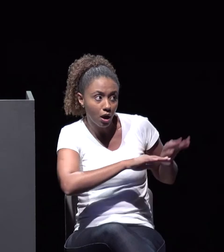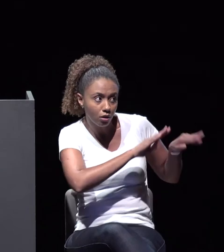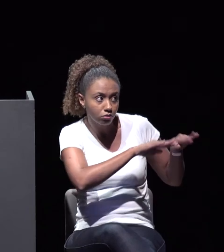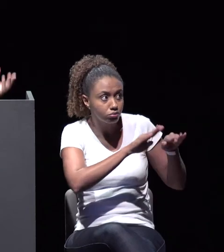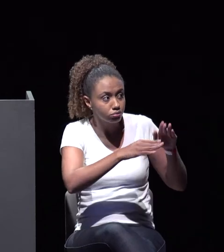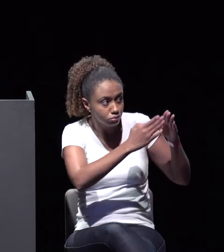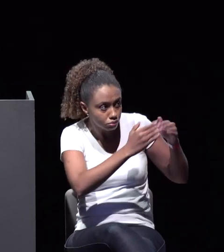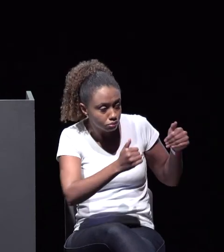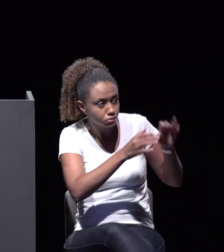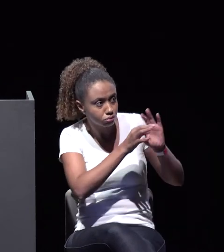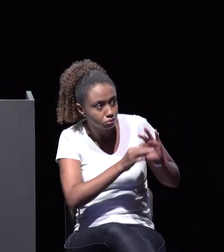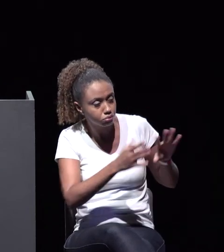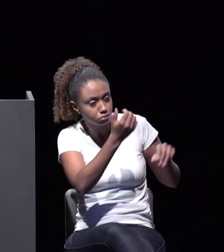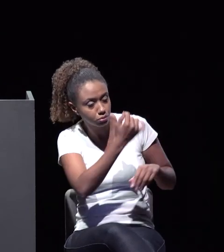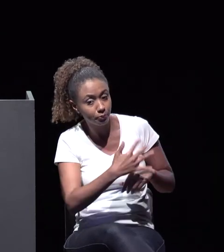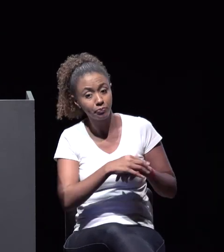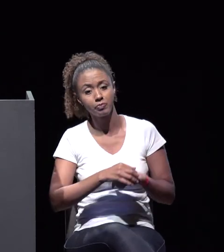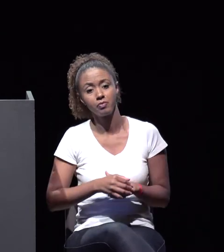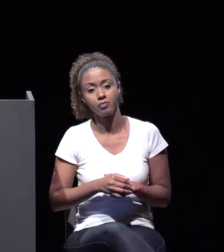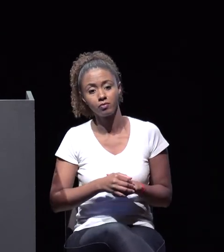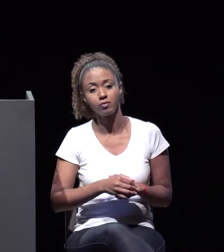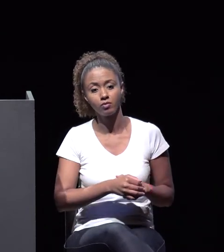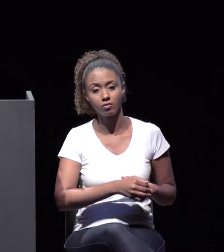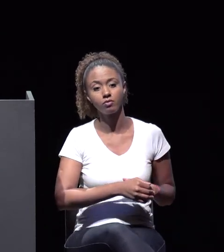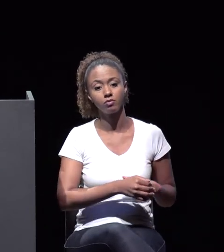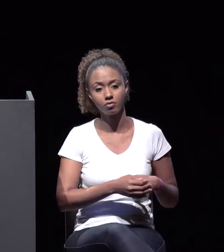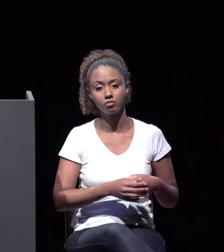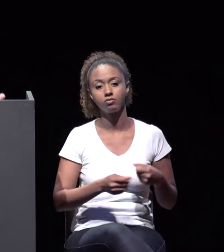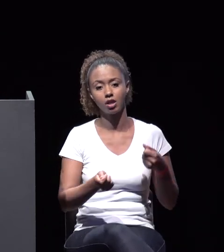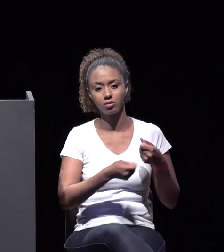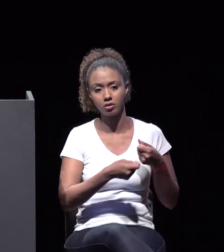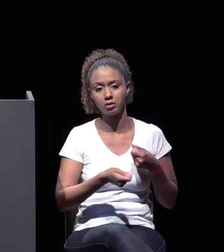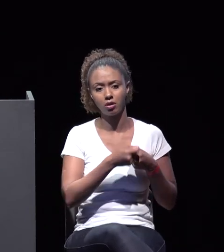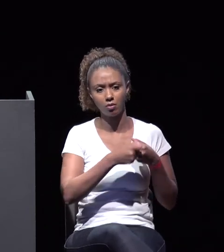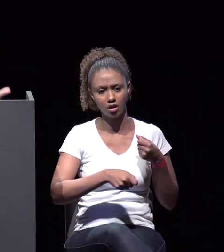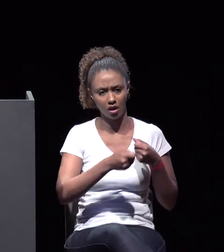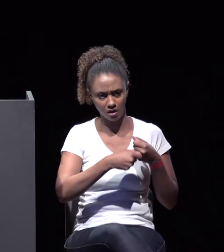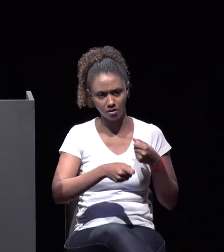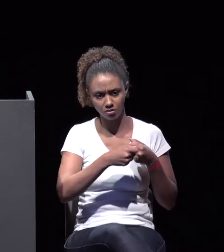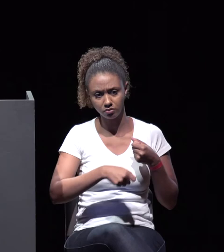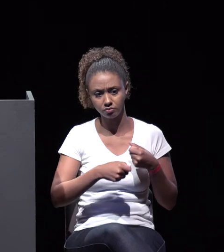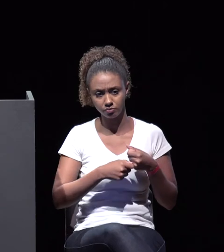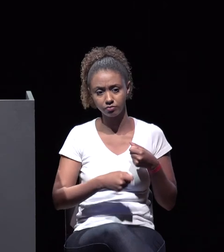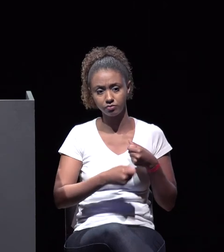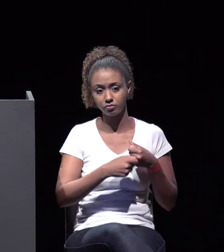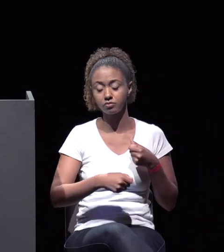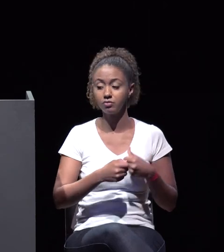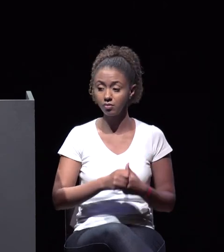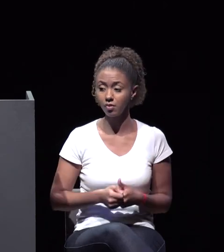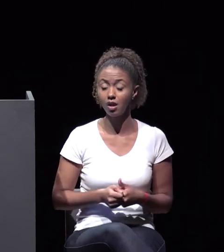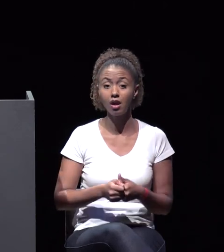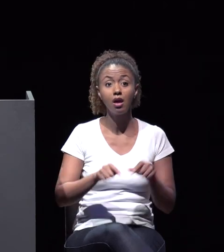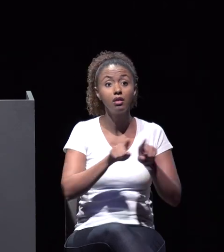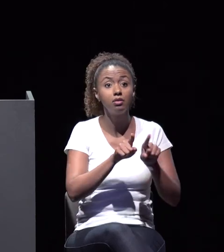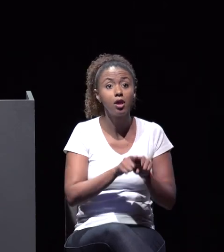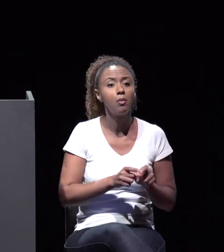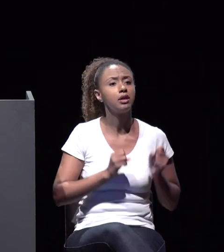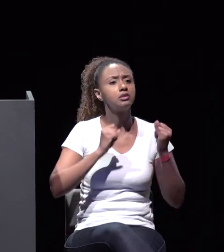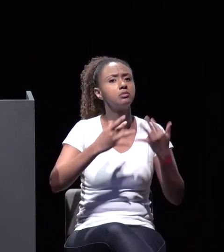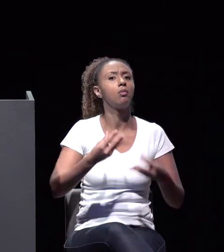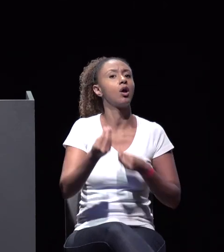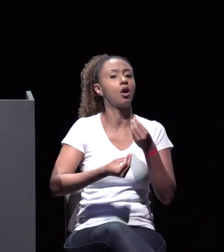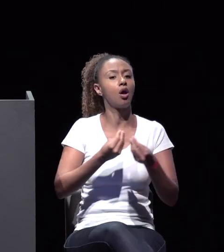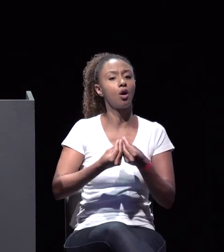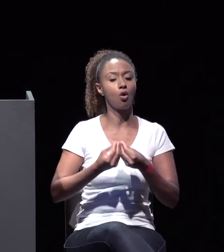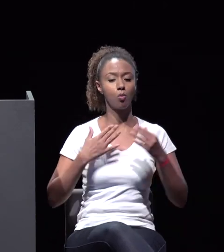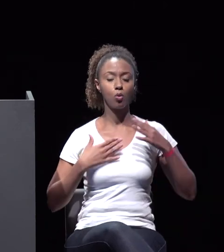aí também ela vai trazer um pouco todo esse campo filosófico dentro do jogo da capoeira né a representação do corpo